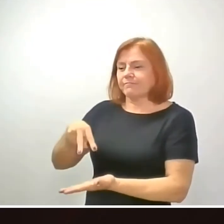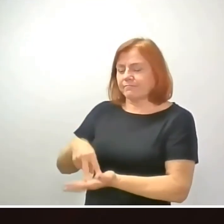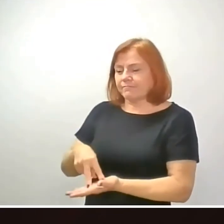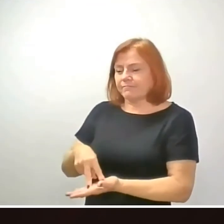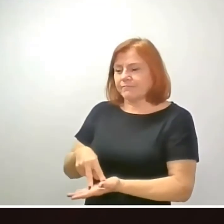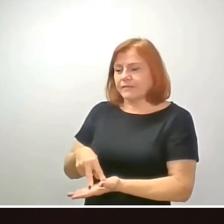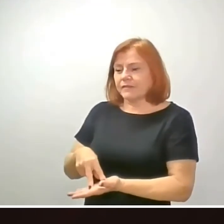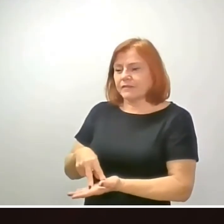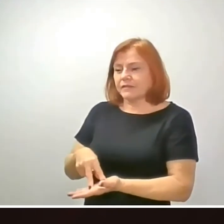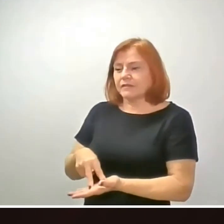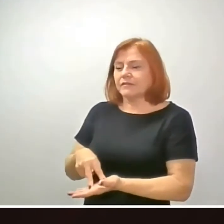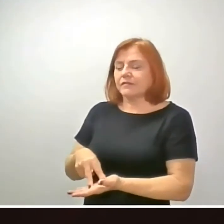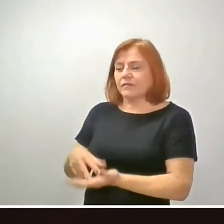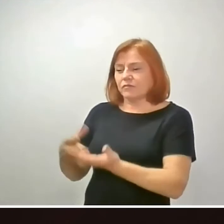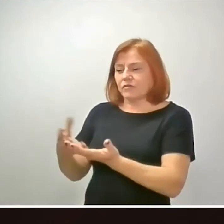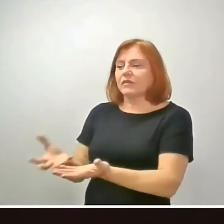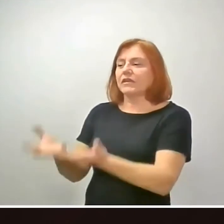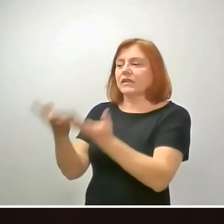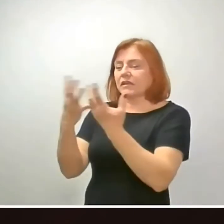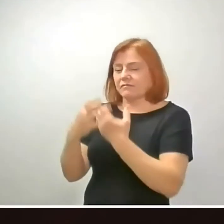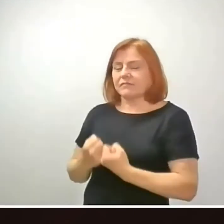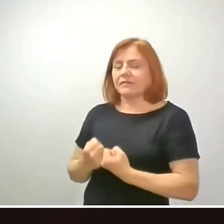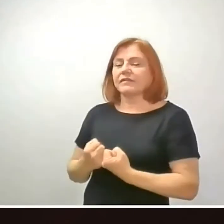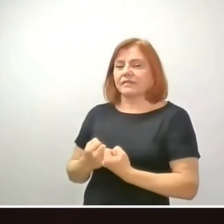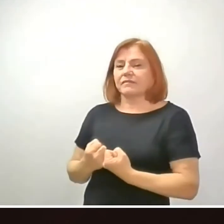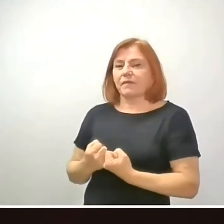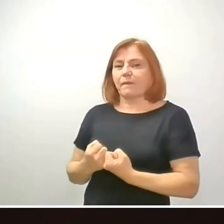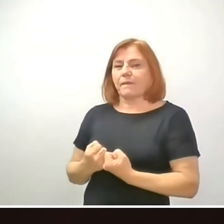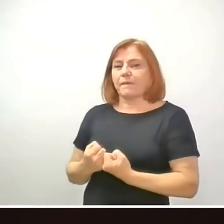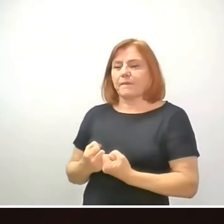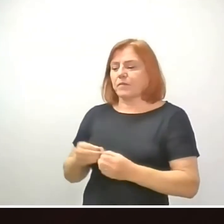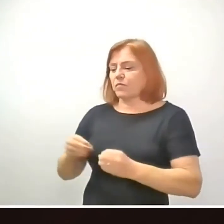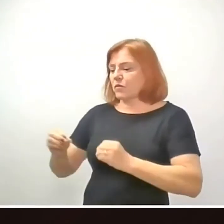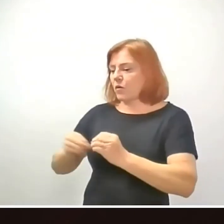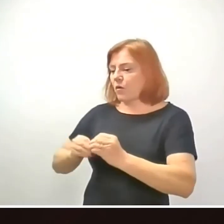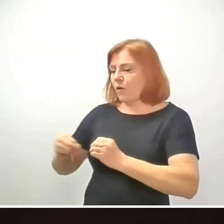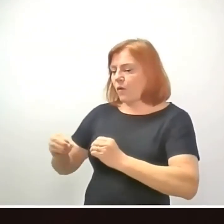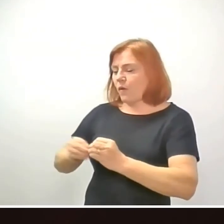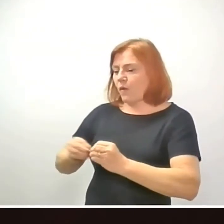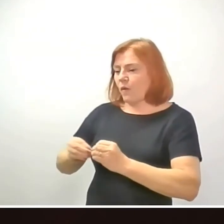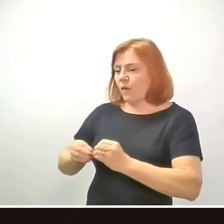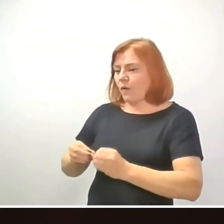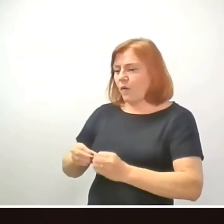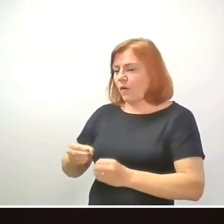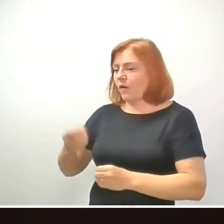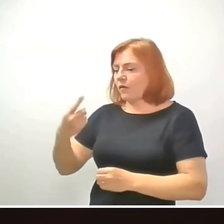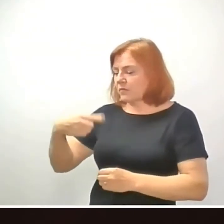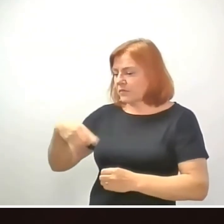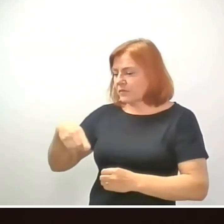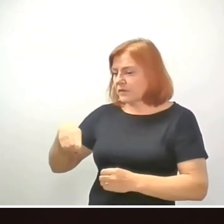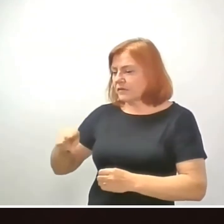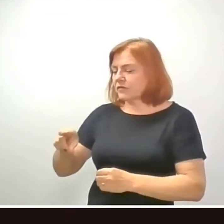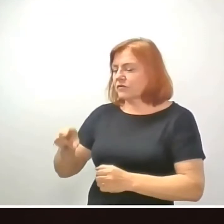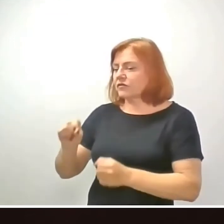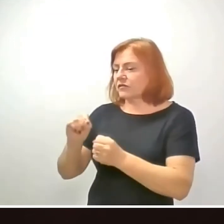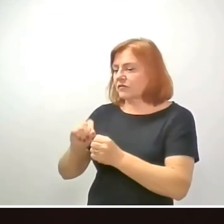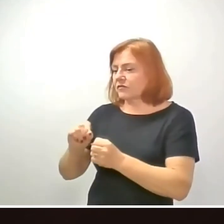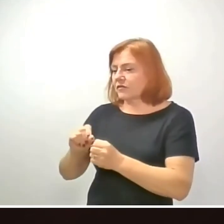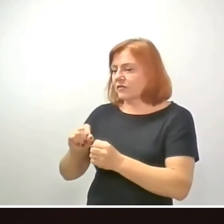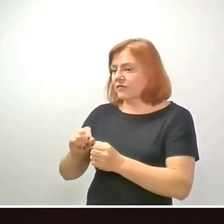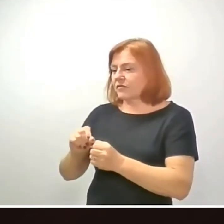ao vencedor que guardar até o fim as minhas obras, eu lhe darei autoridade sobre